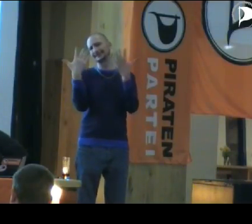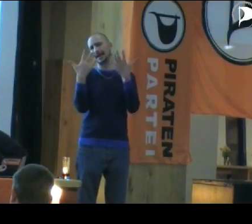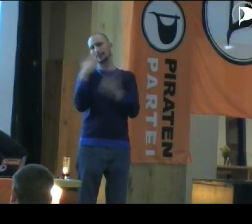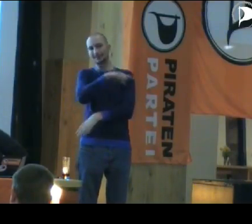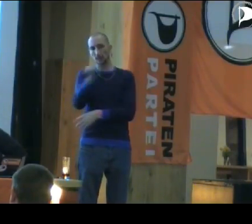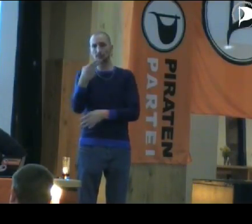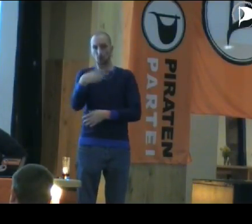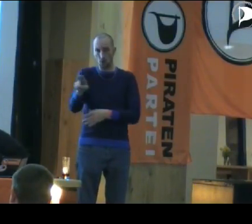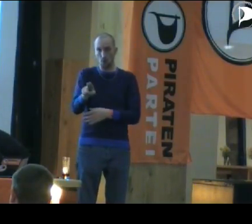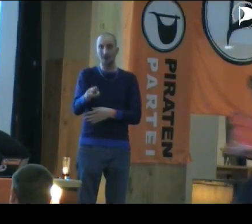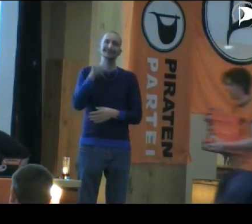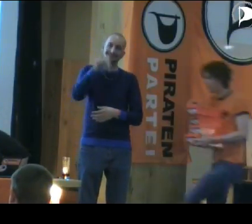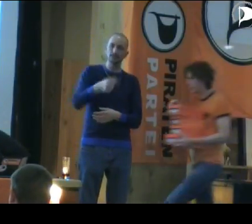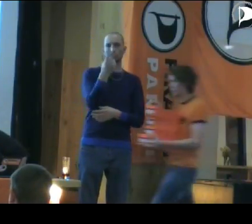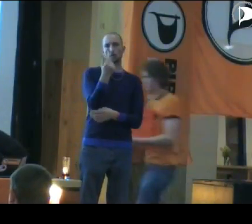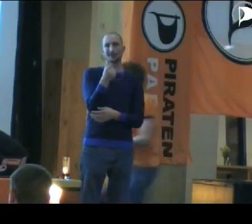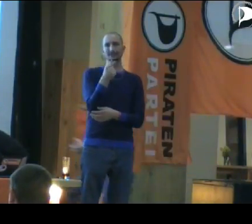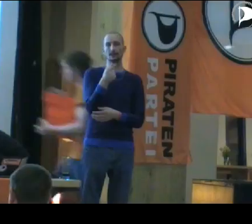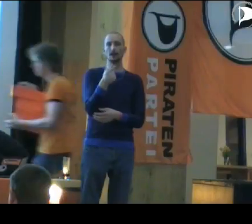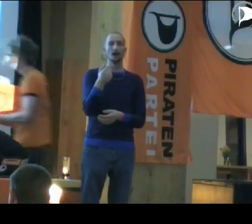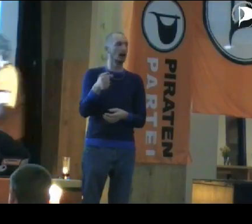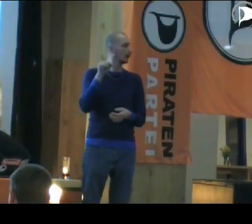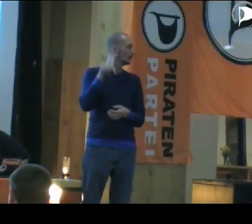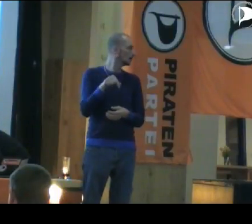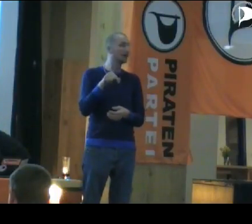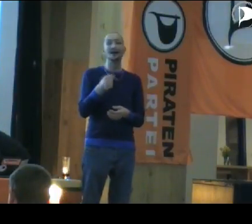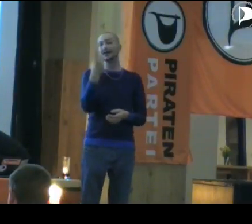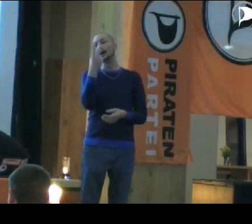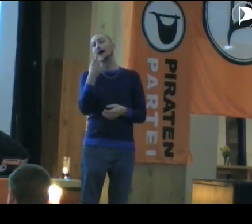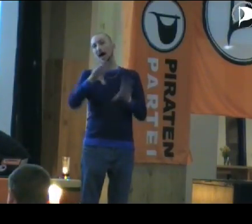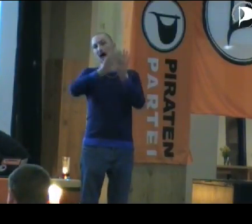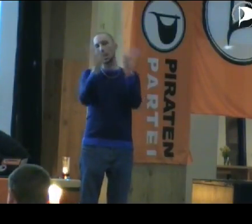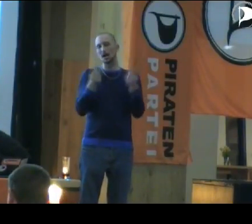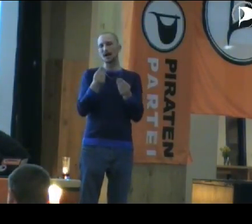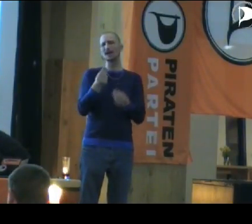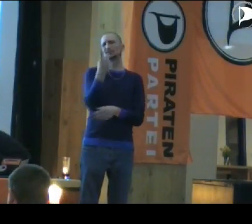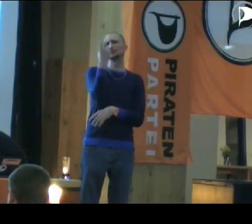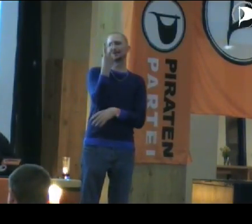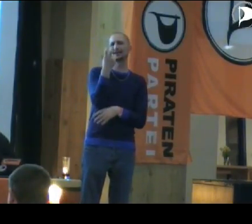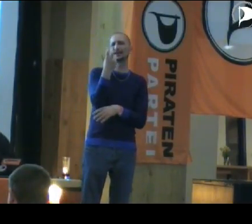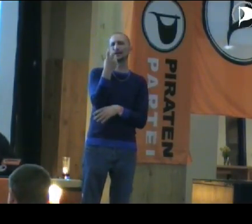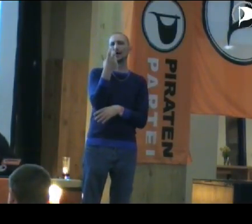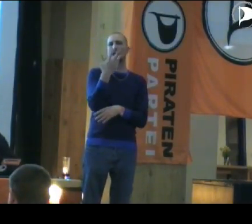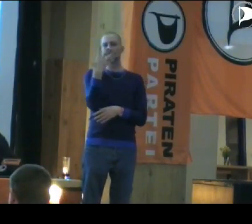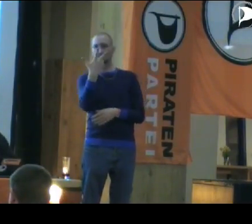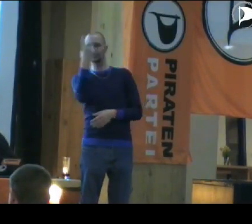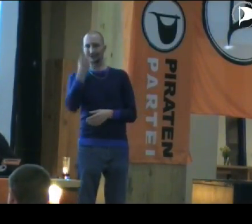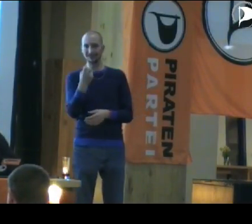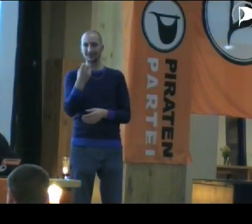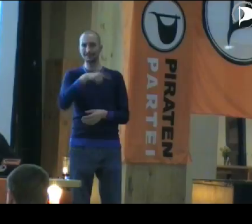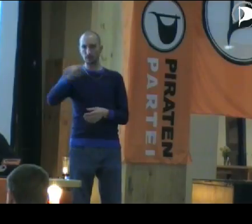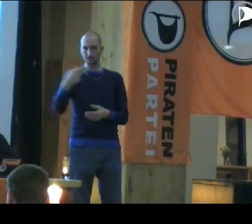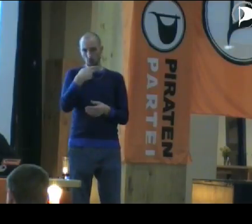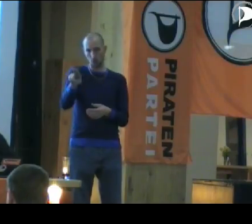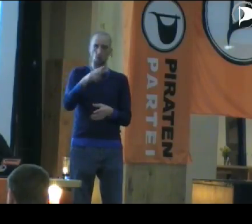zu stark sind dass über 20.000 bis 25.000 mal so als hielte information